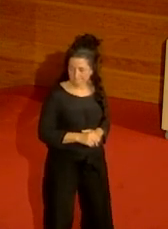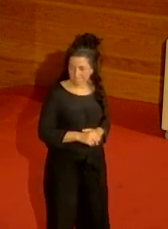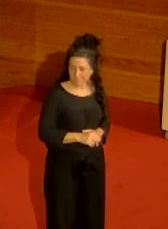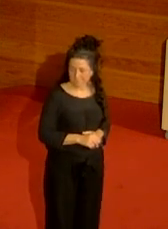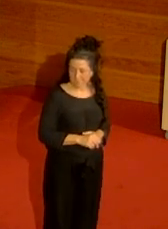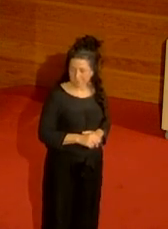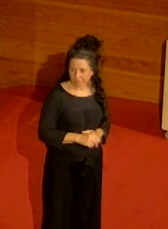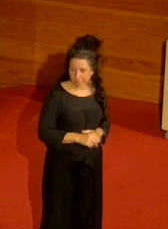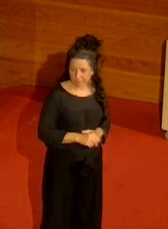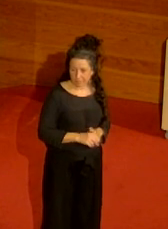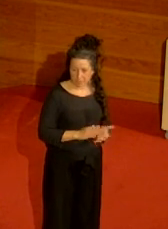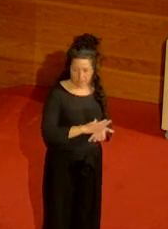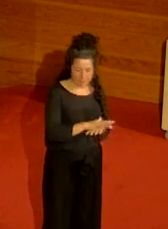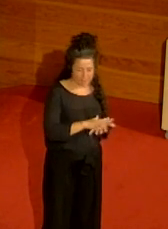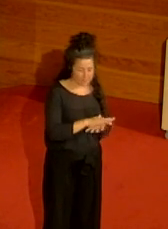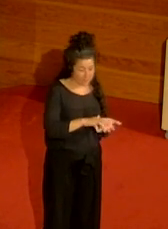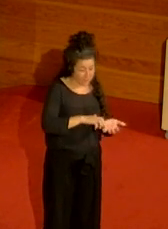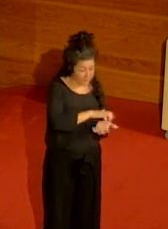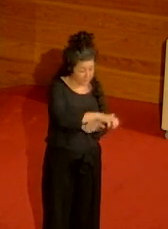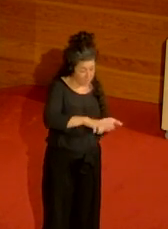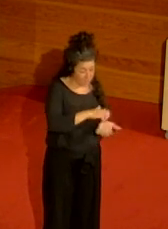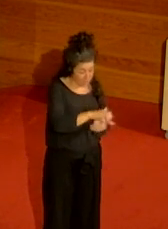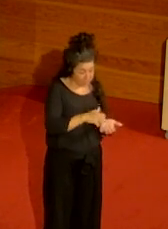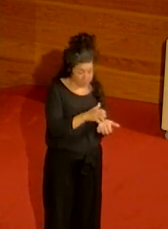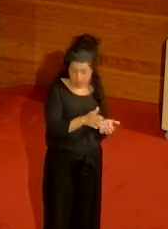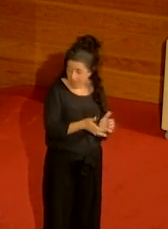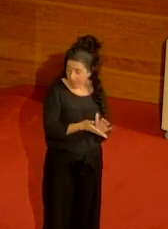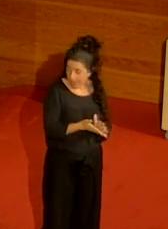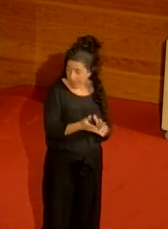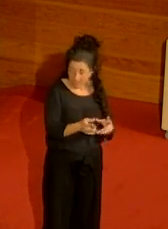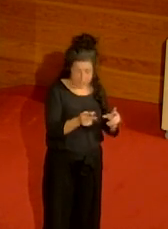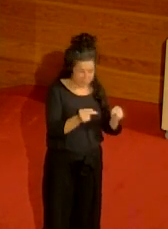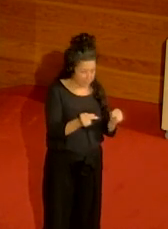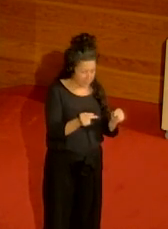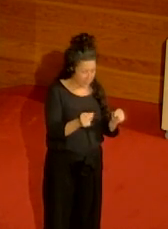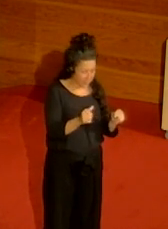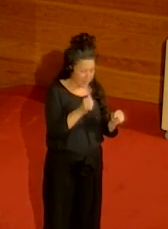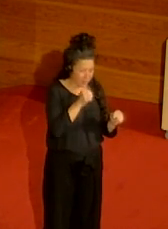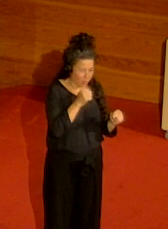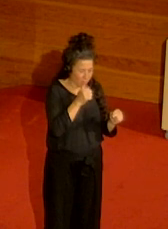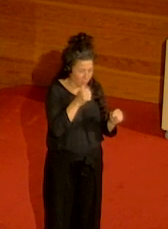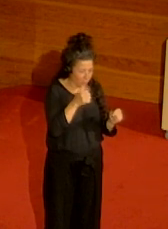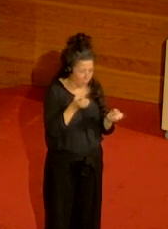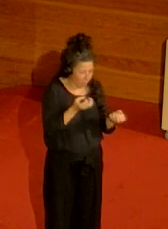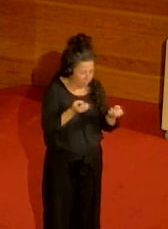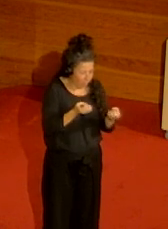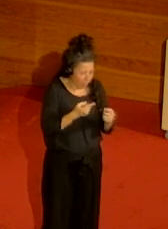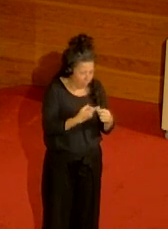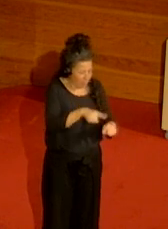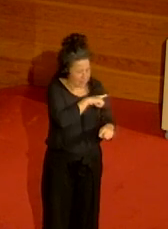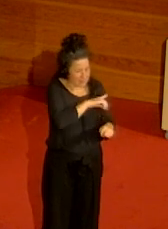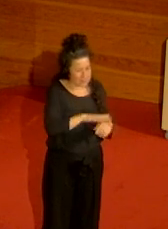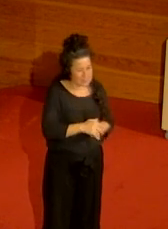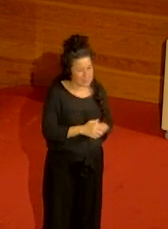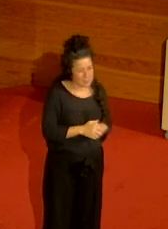hablando de la violencia ya para terminar No quiero tampoco abrumarles demasiado pero no sé si le suena que